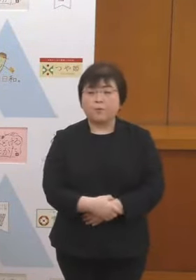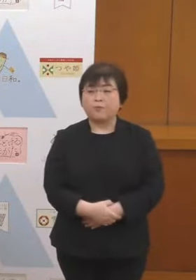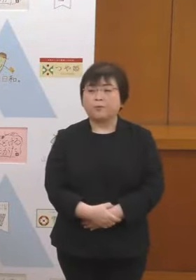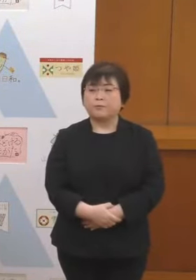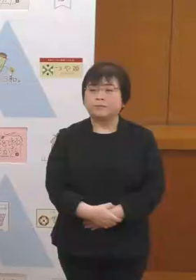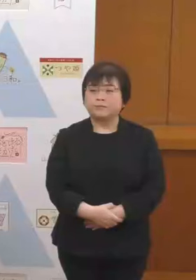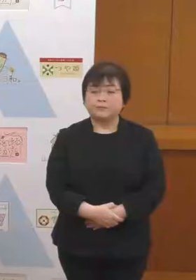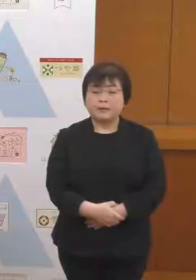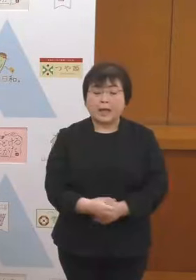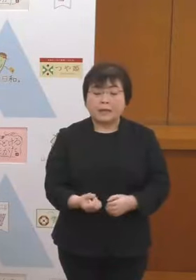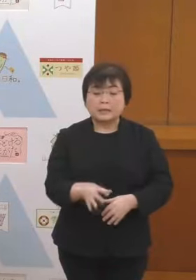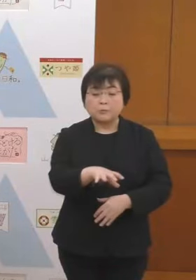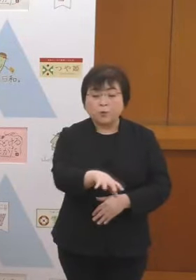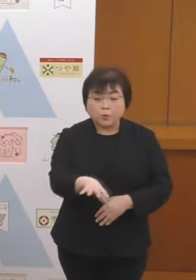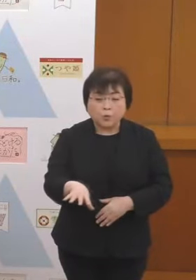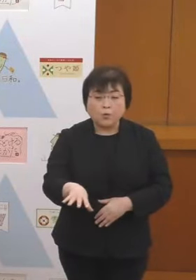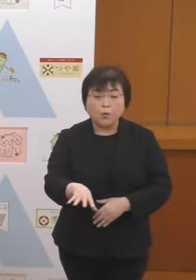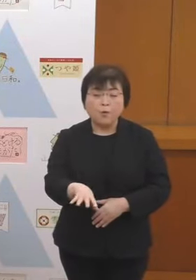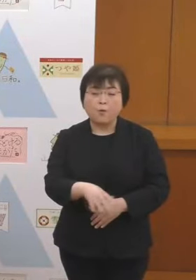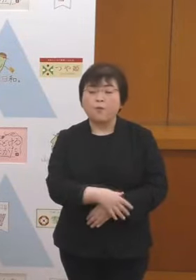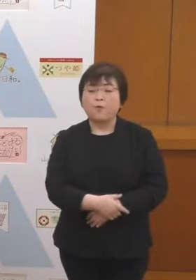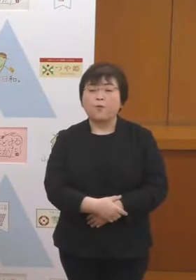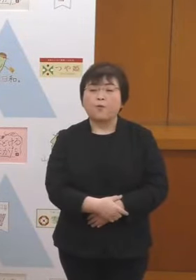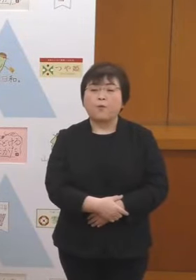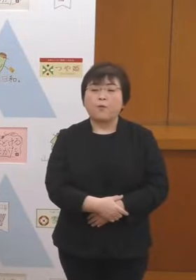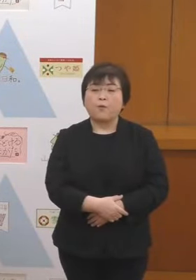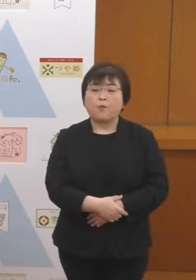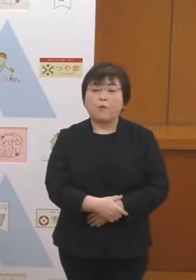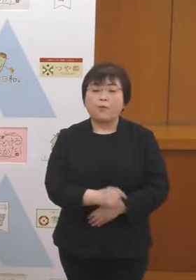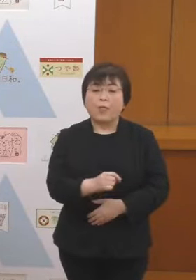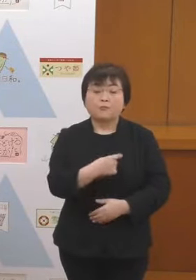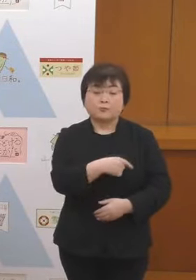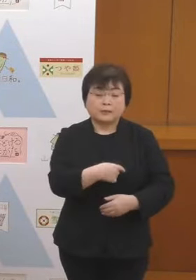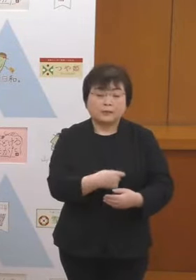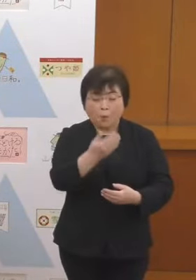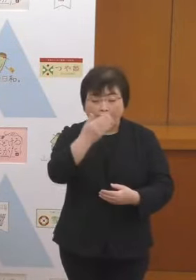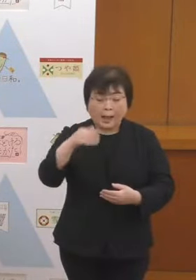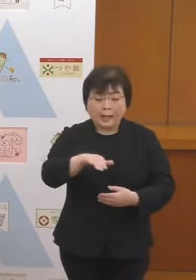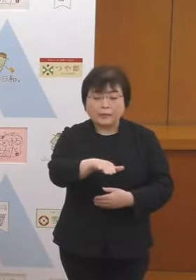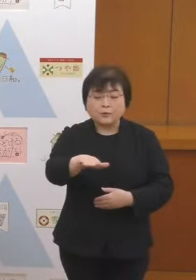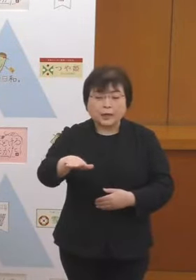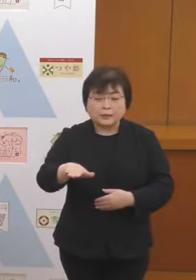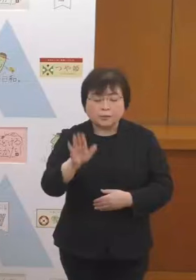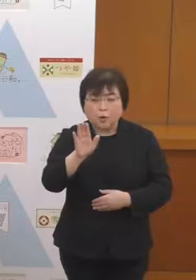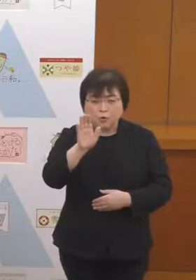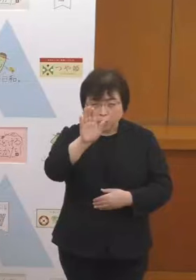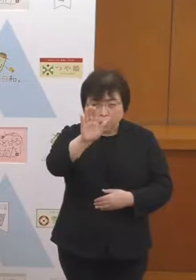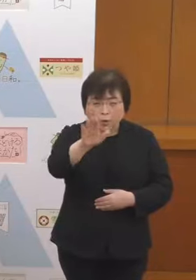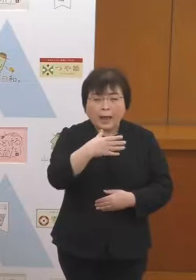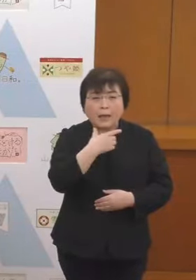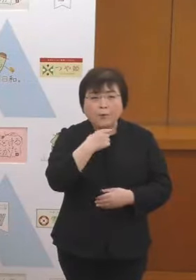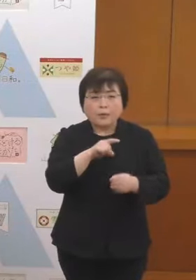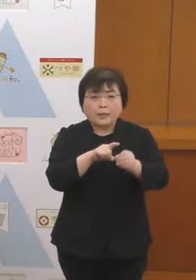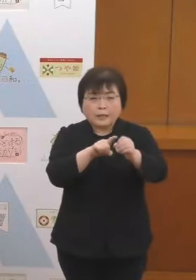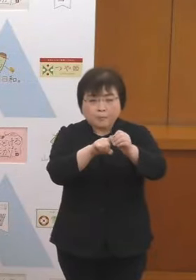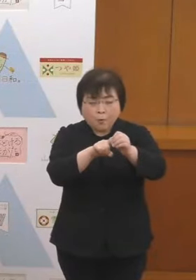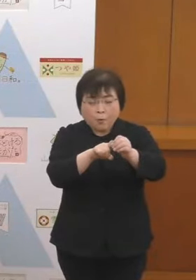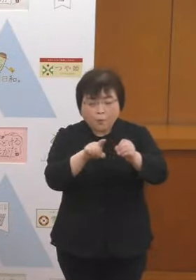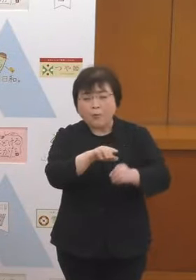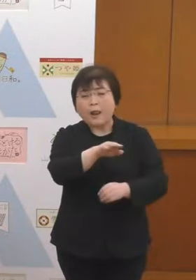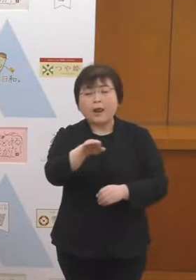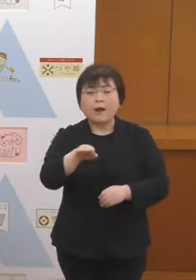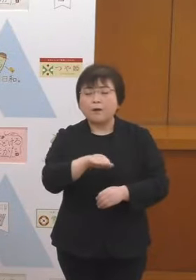その地元の熱水またあの若い人たちの将来の希望といったことも